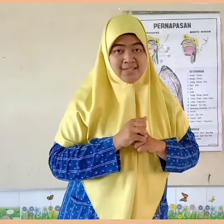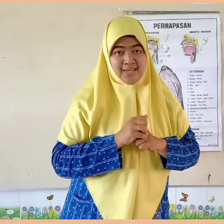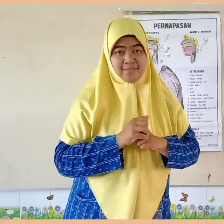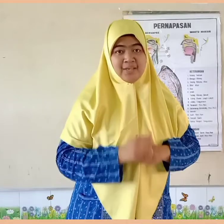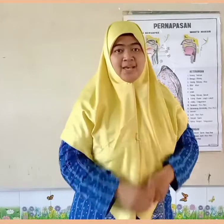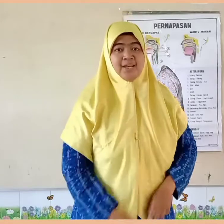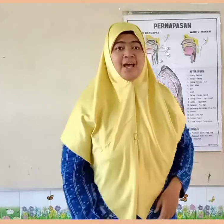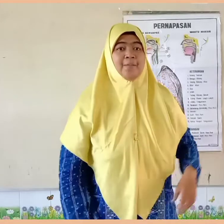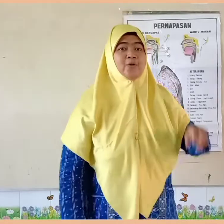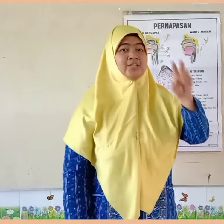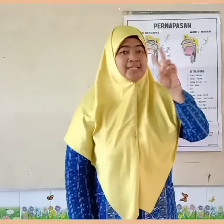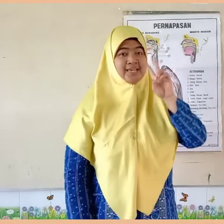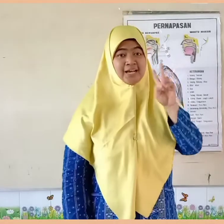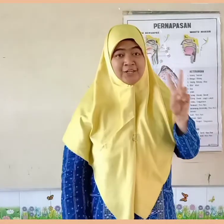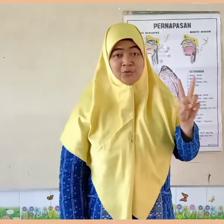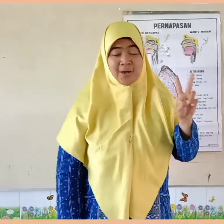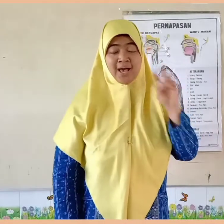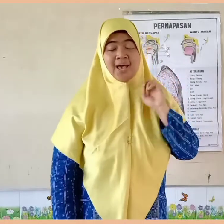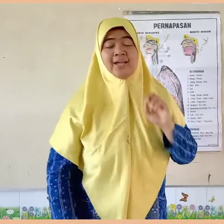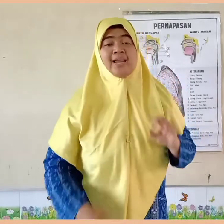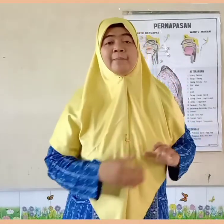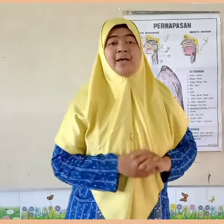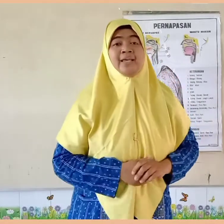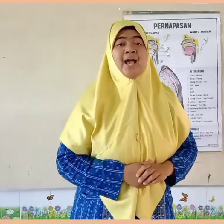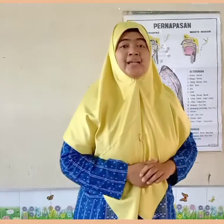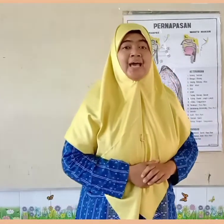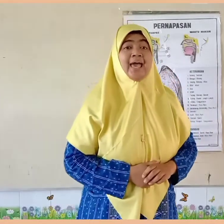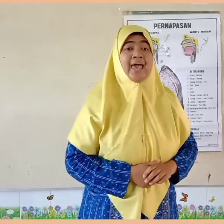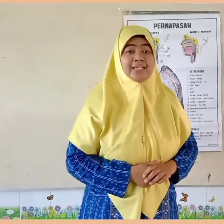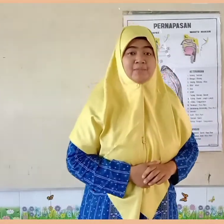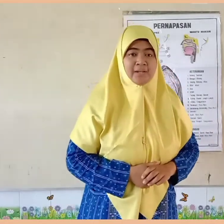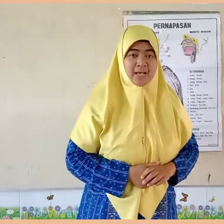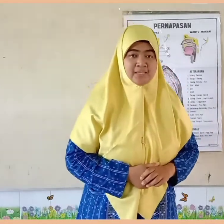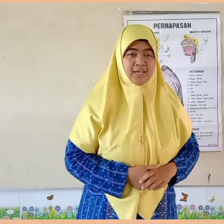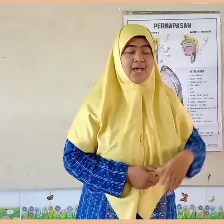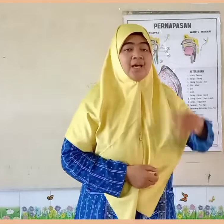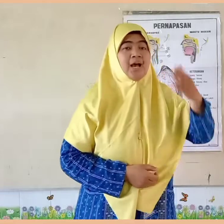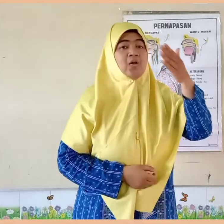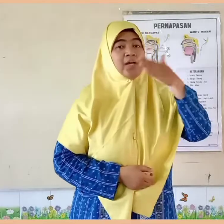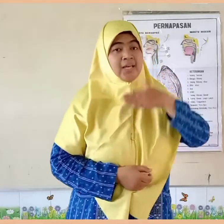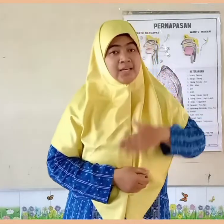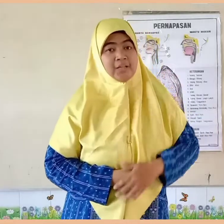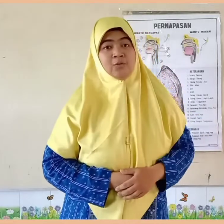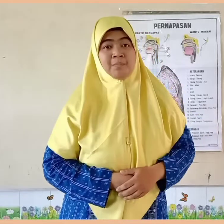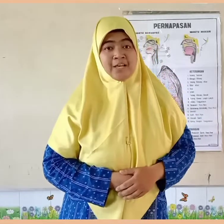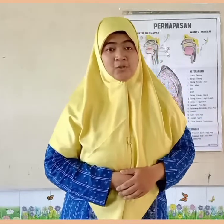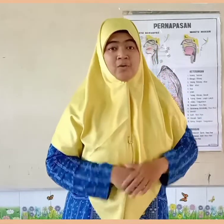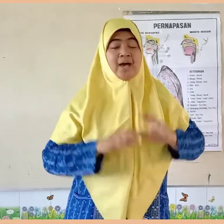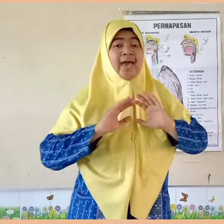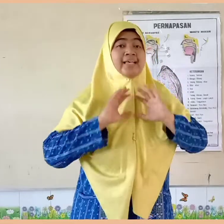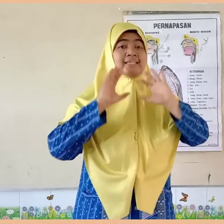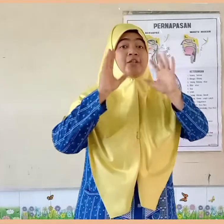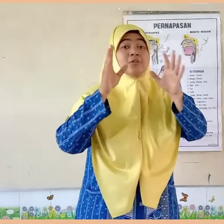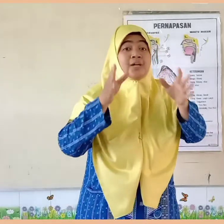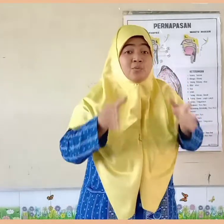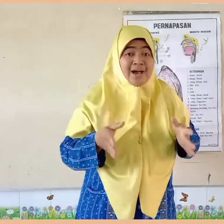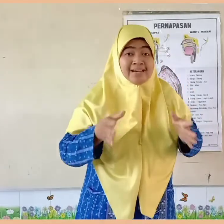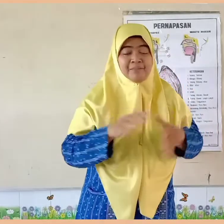inspirasi. Nah, proses yang kedua namanya adalah ekspirasi. Kalau in itu masuk, eks itu keluar.